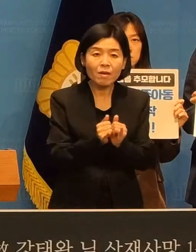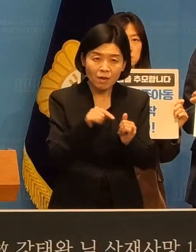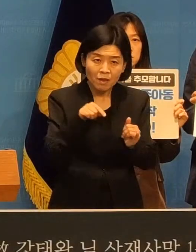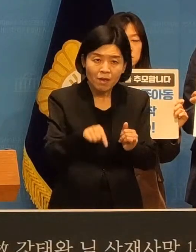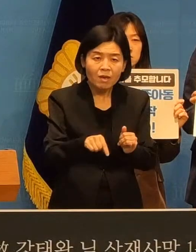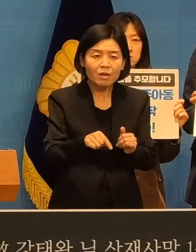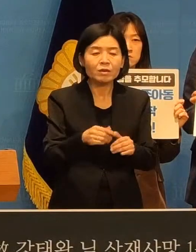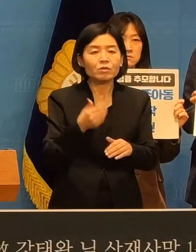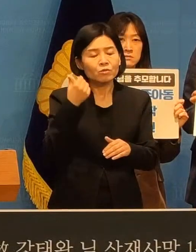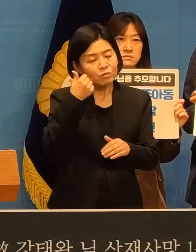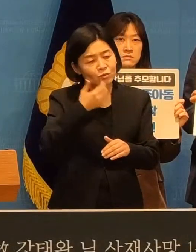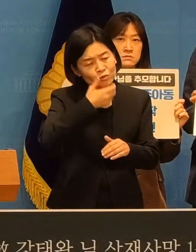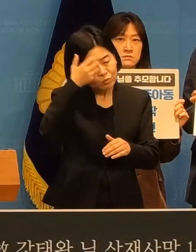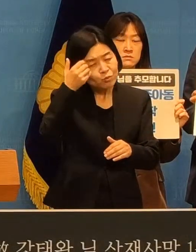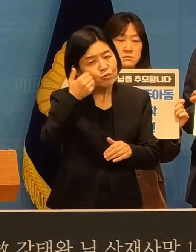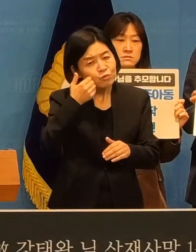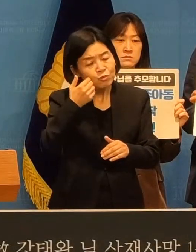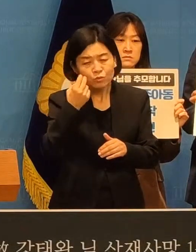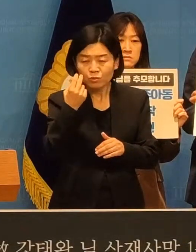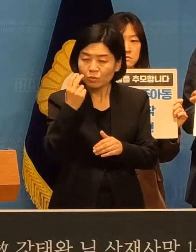꿈을 지켜줄 수 있는가?